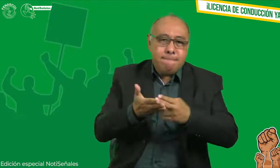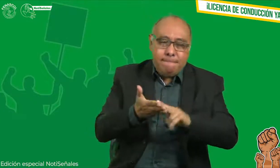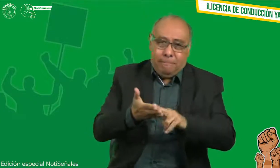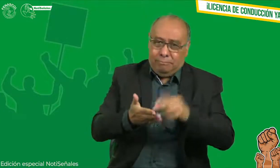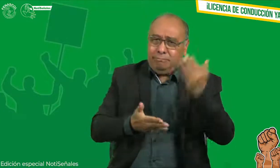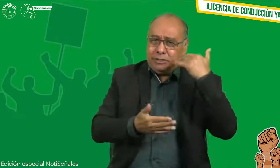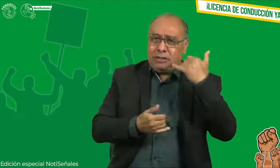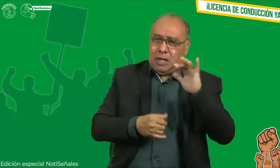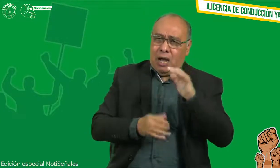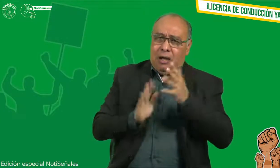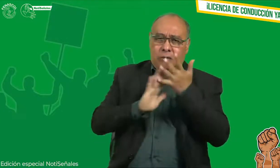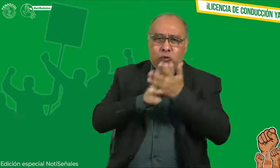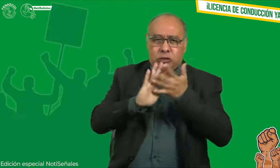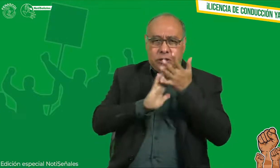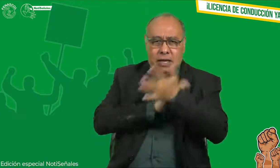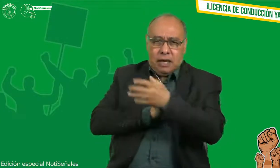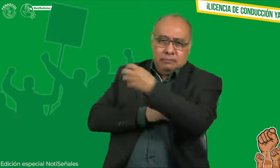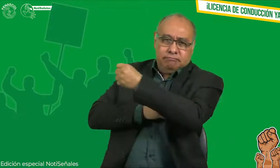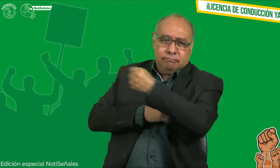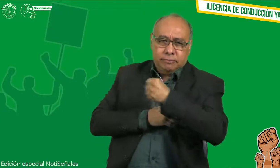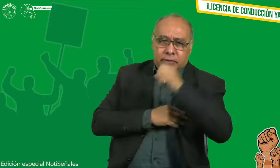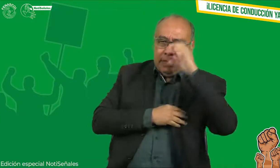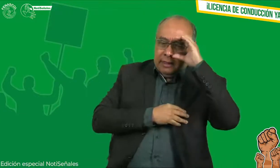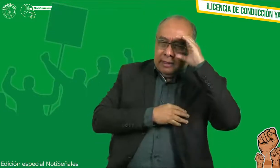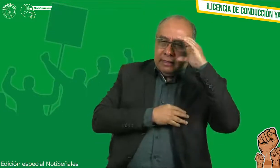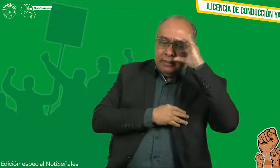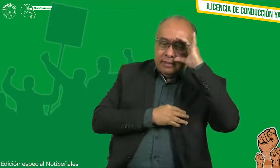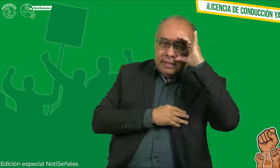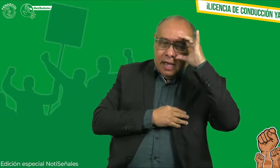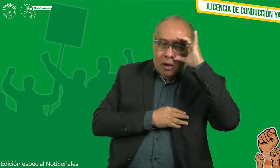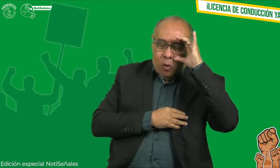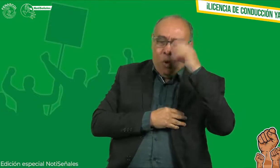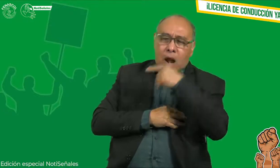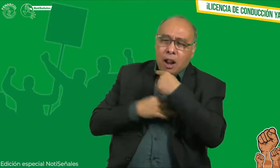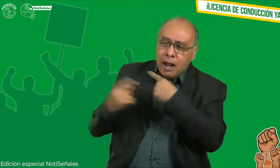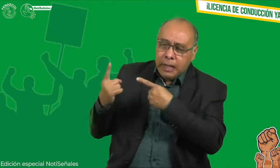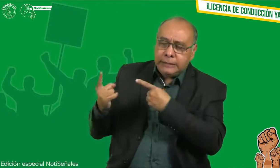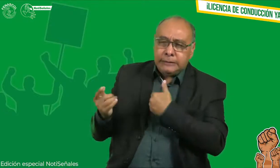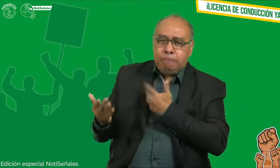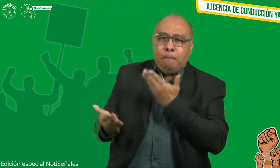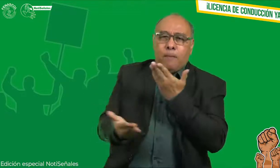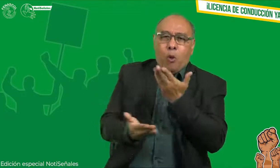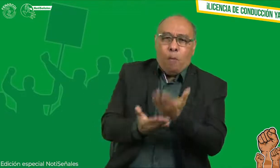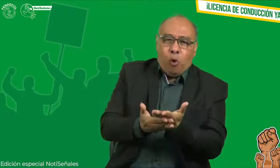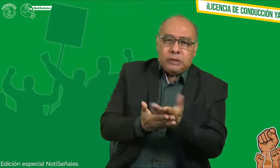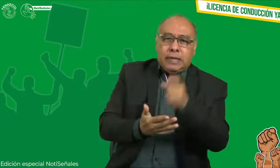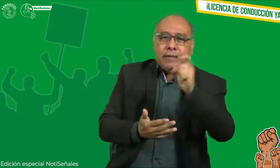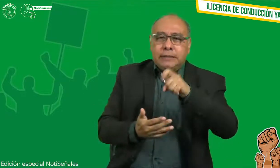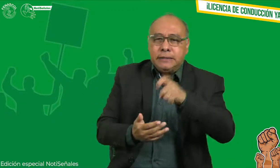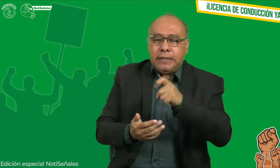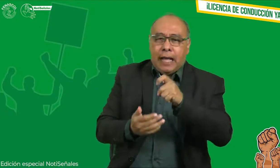inclusión laboral, donde se encuentran también múltiples barreras. Algo que nosotros comentamos también